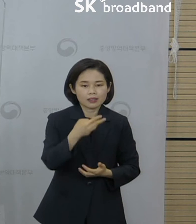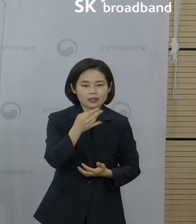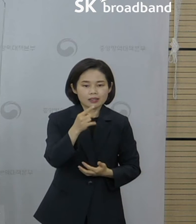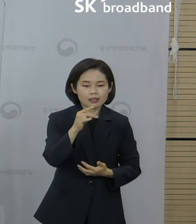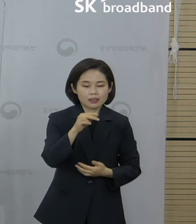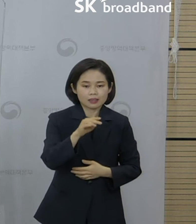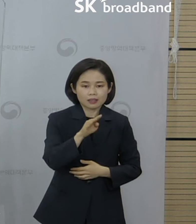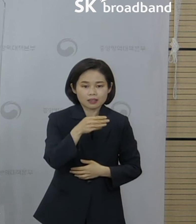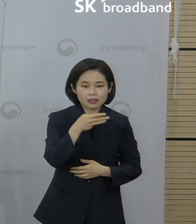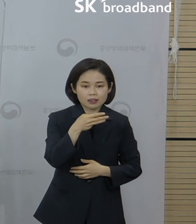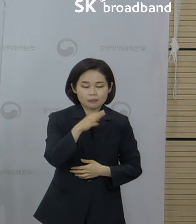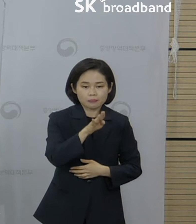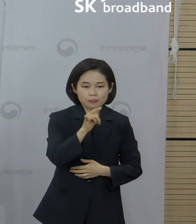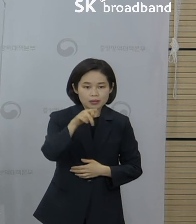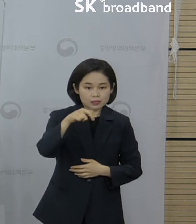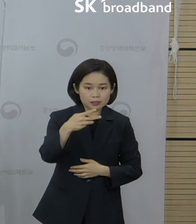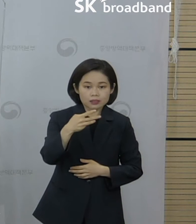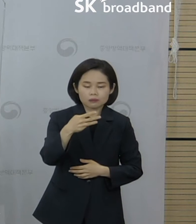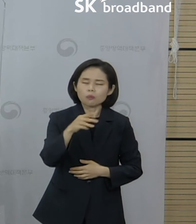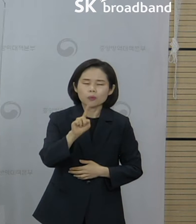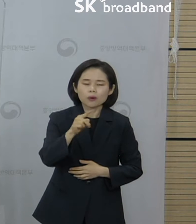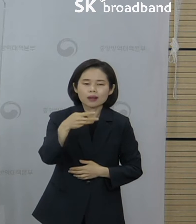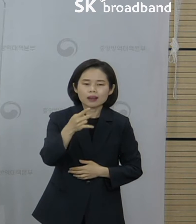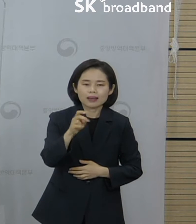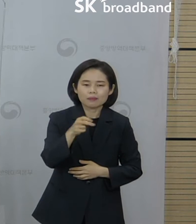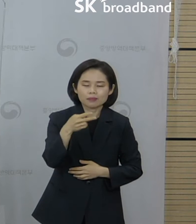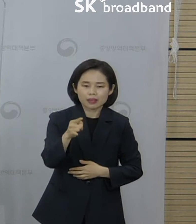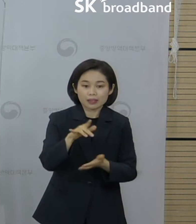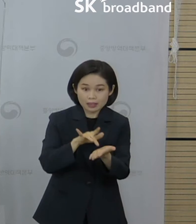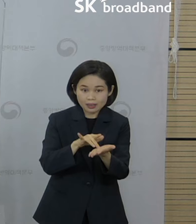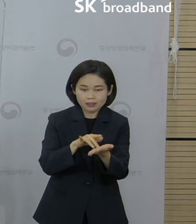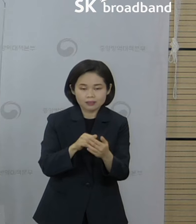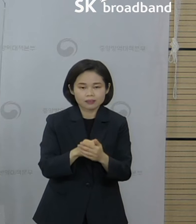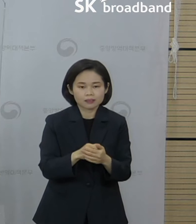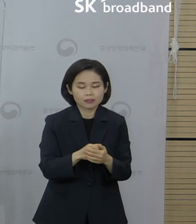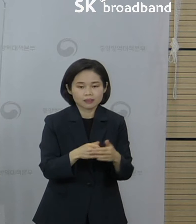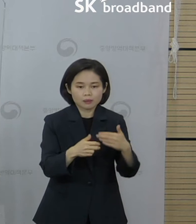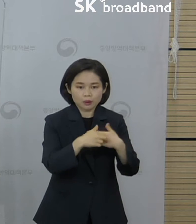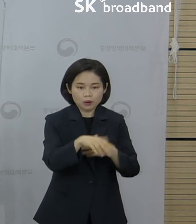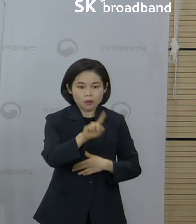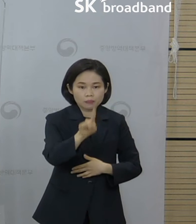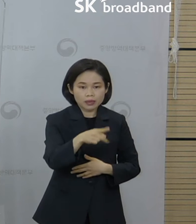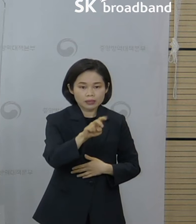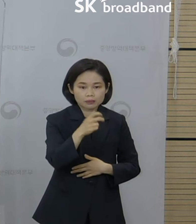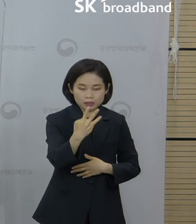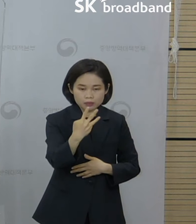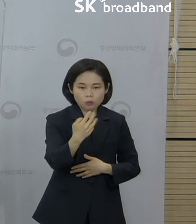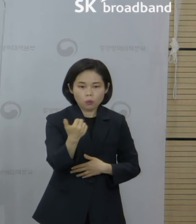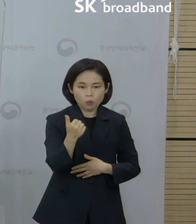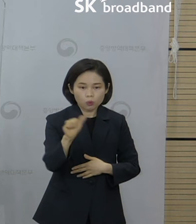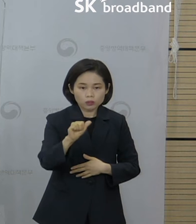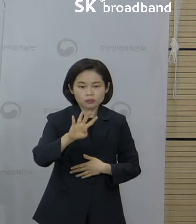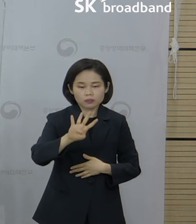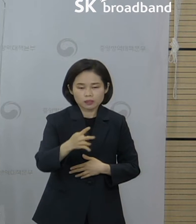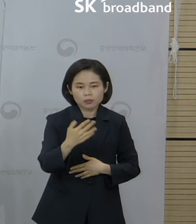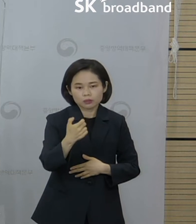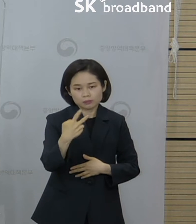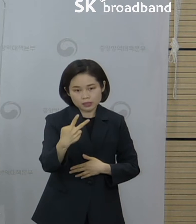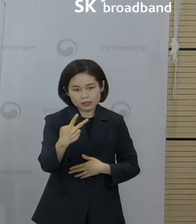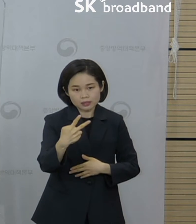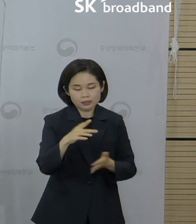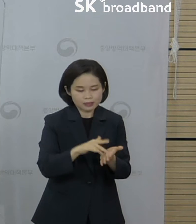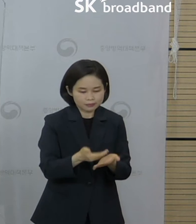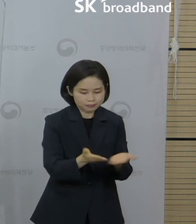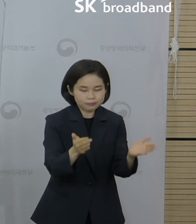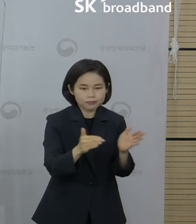치료제인 베클루리주, 즉 렘데시비르의 경우 총 123개 병원에 5,462명에게 투약이